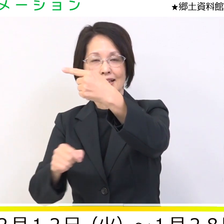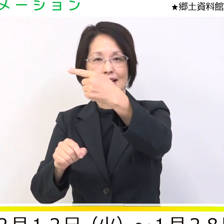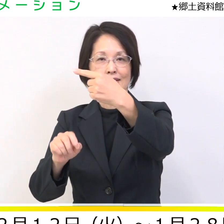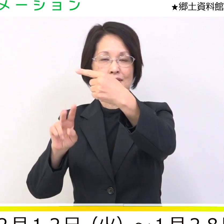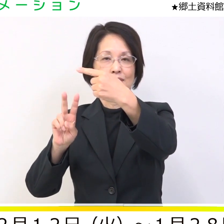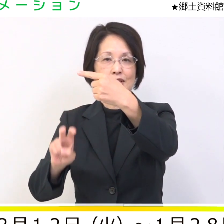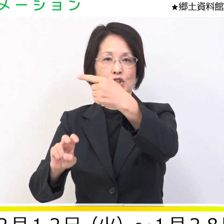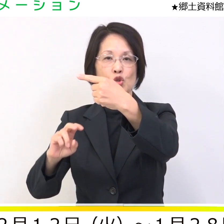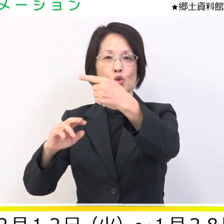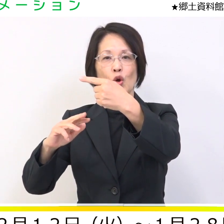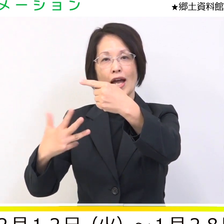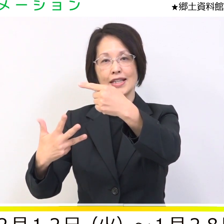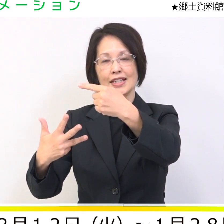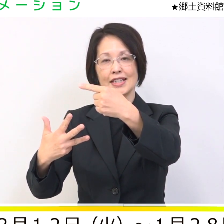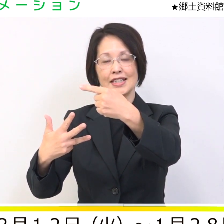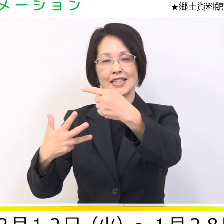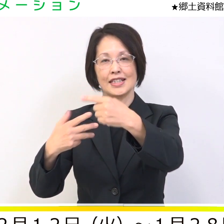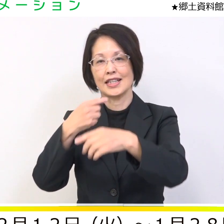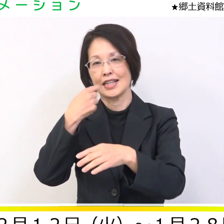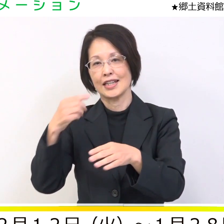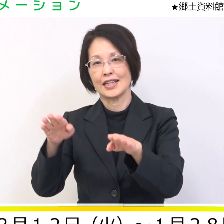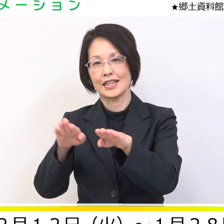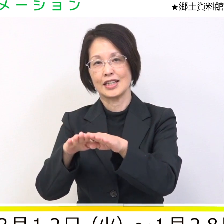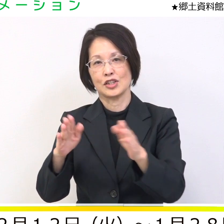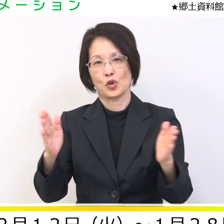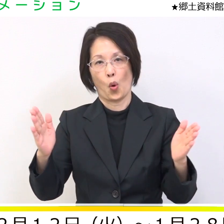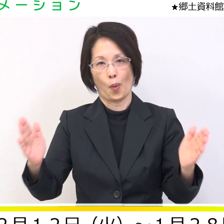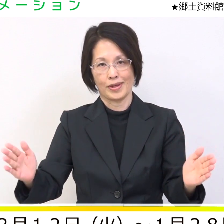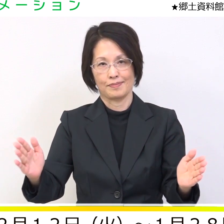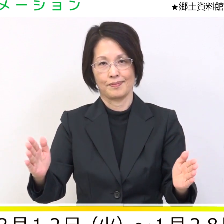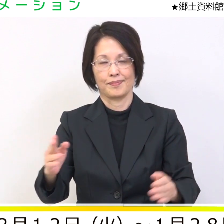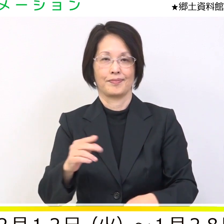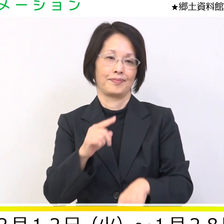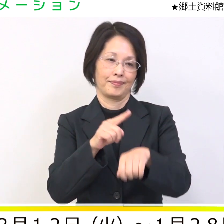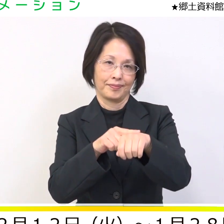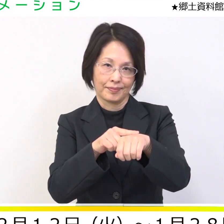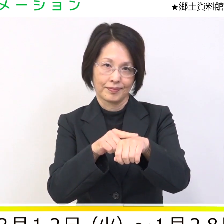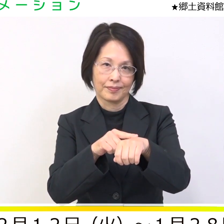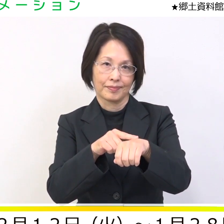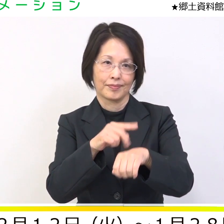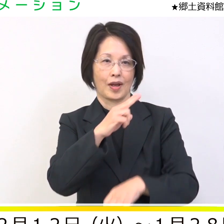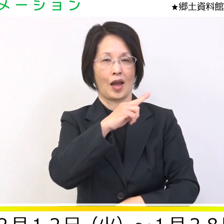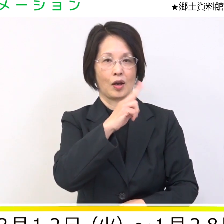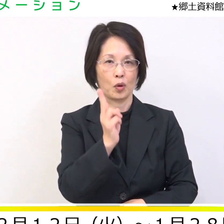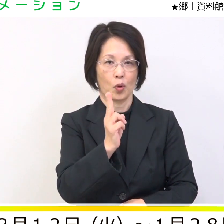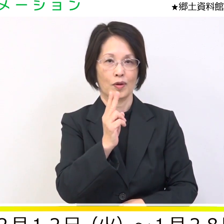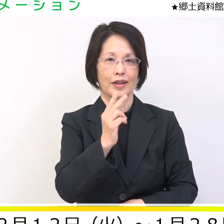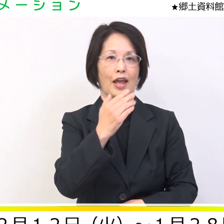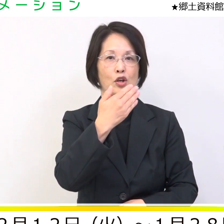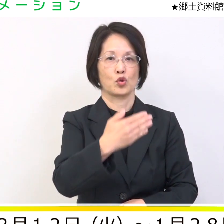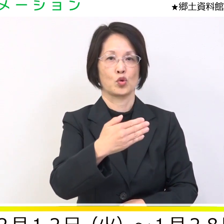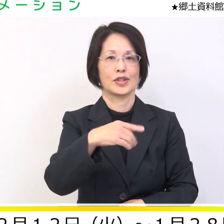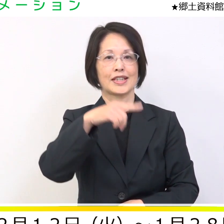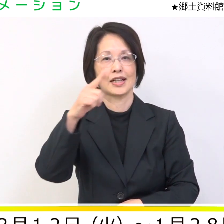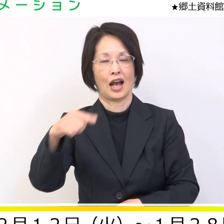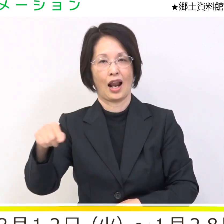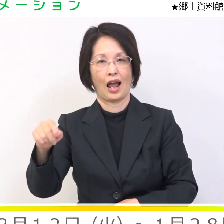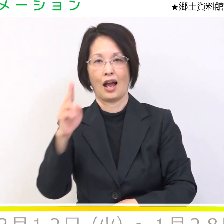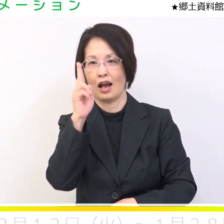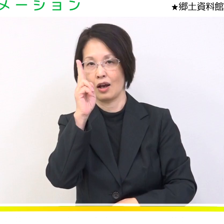28日日曜日時間は午前9時から午後5